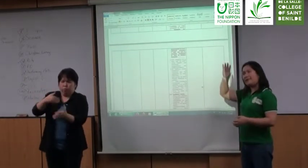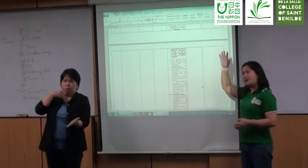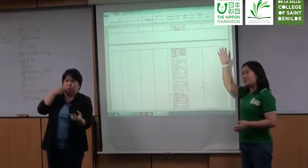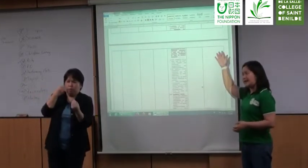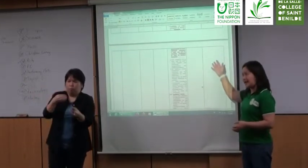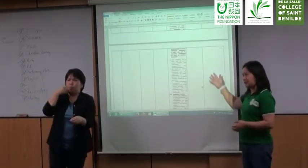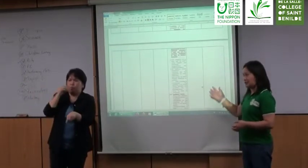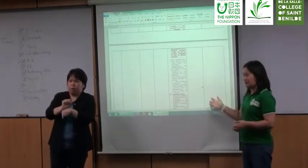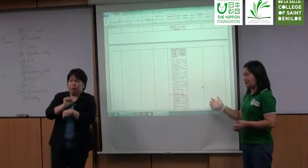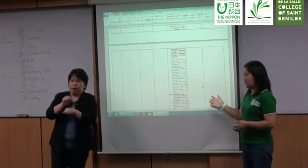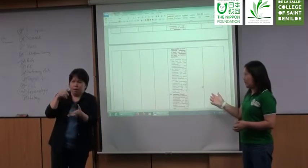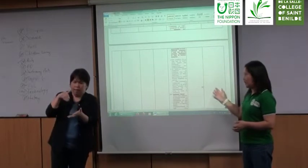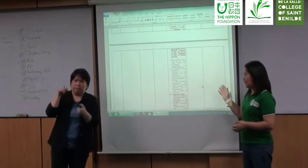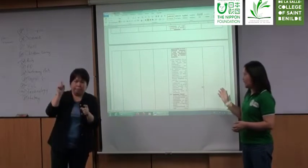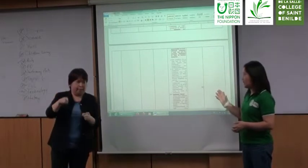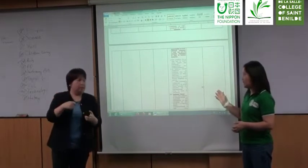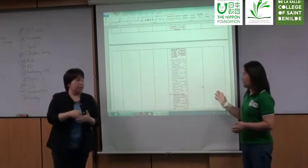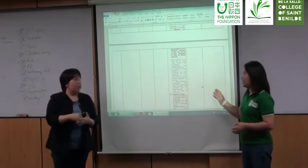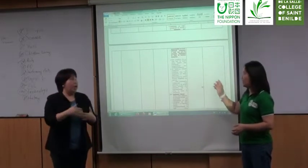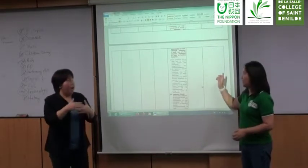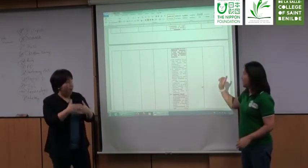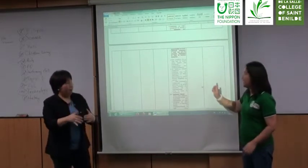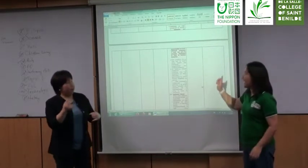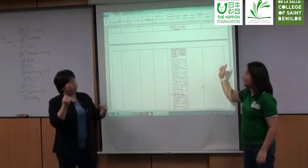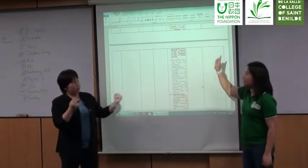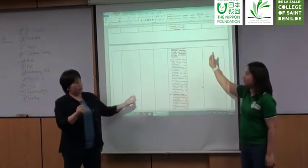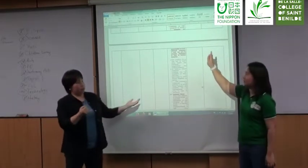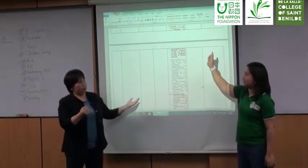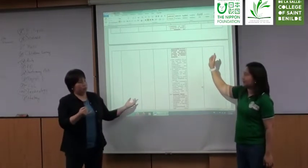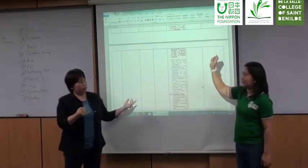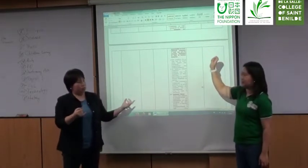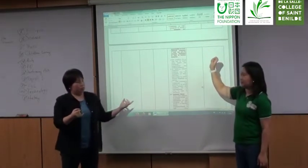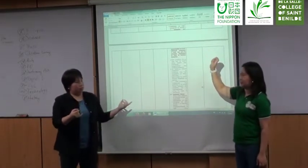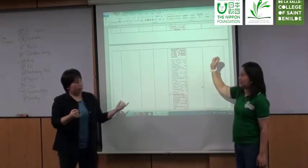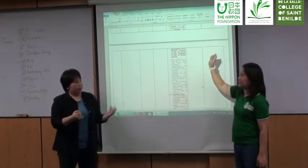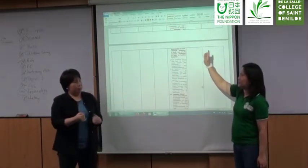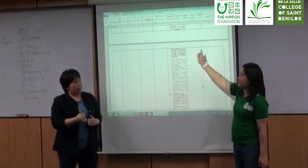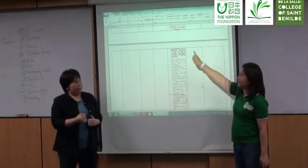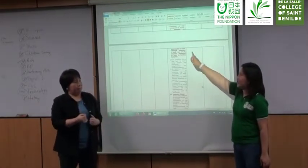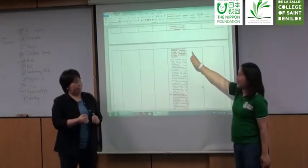and after yung mga lessons mo, pwede ang gawin mo, kailangan yung,